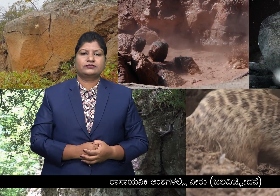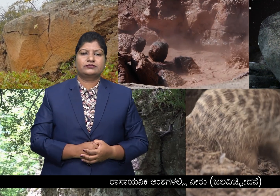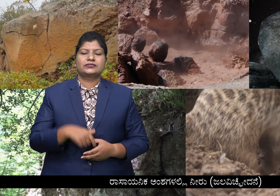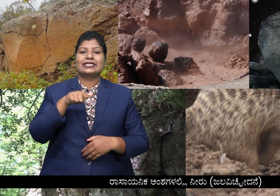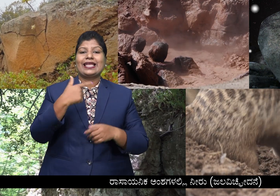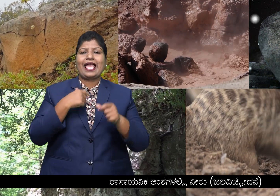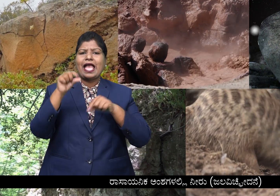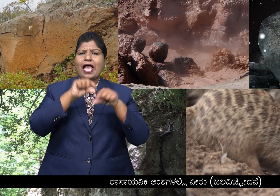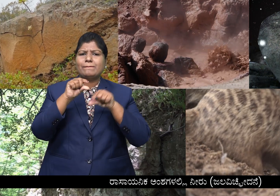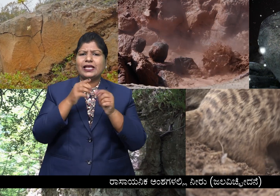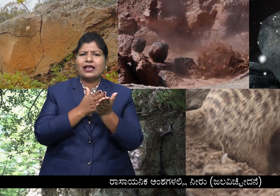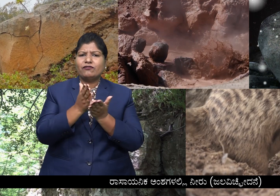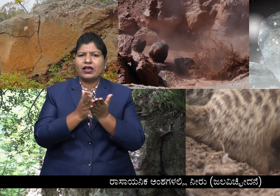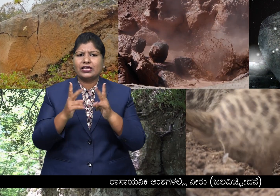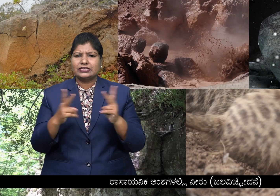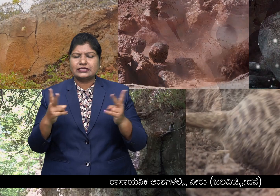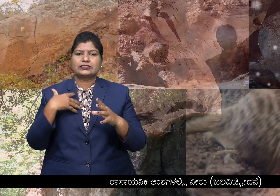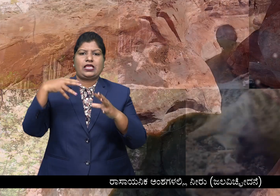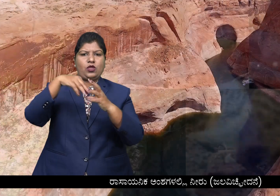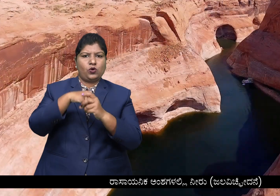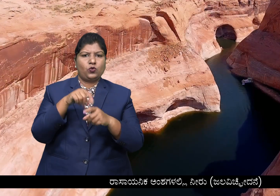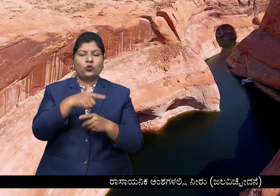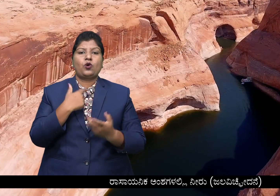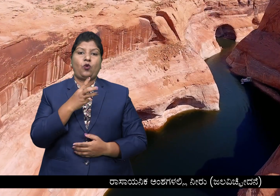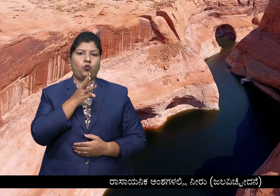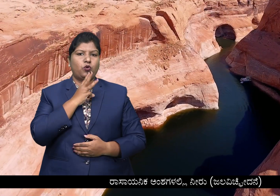ರಾಸಾಯನಿಕ ಅಂಶಗಳಲ್ಲಿ ನೀರು,